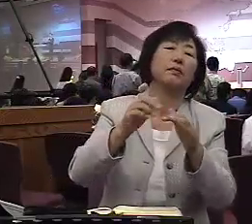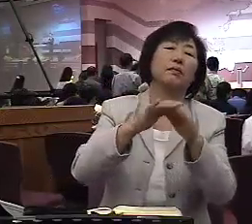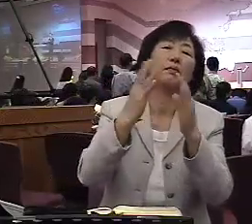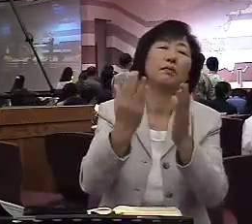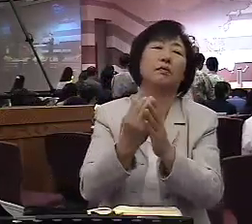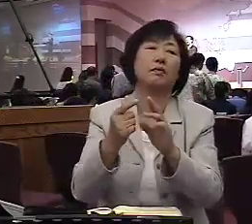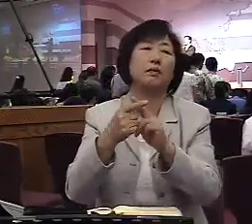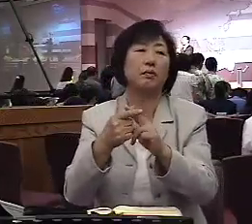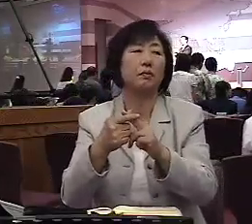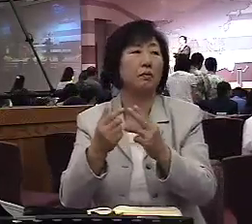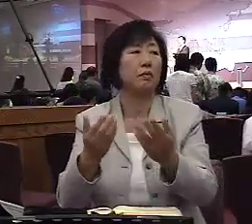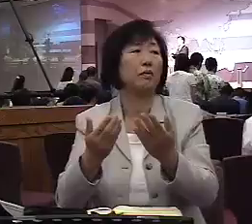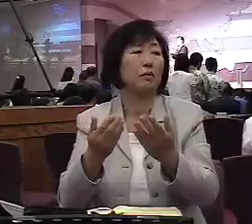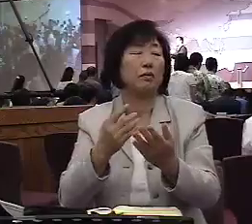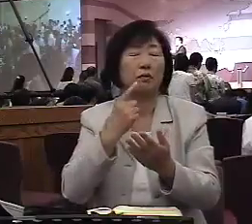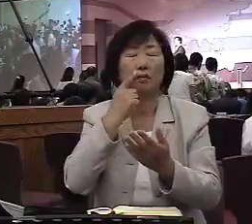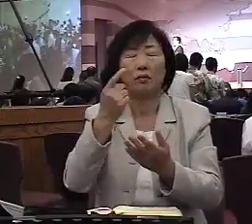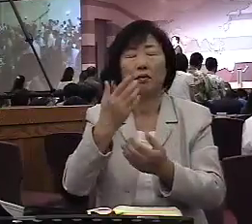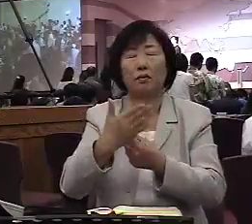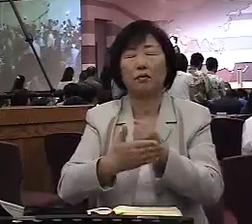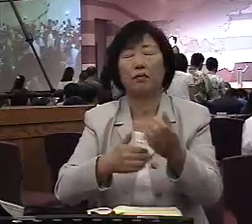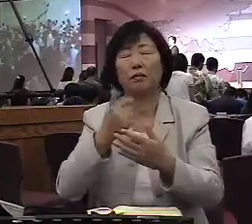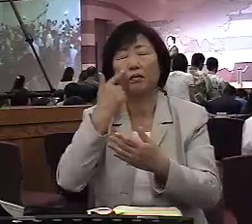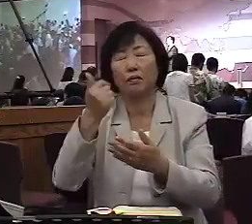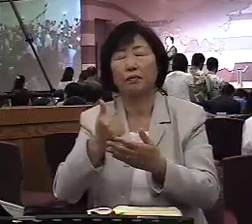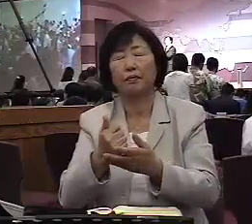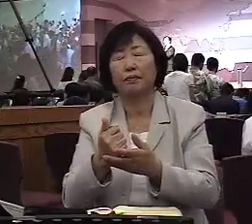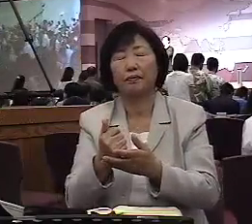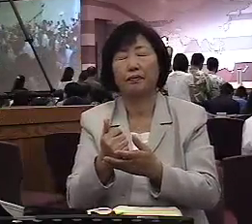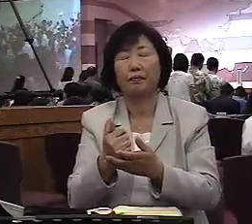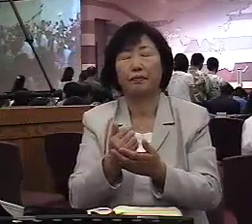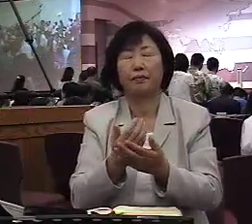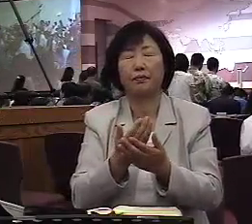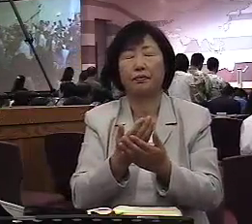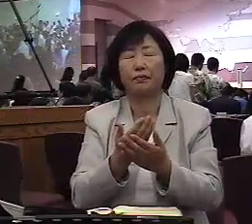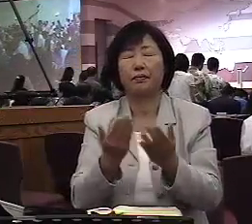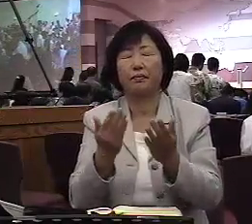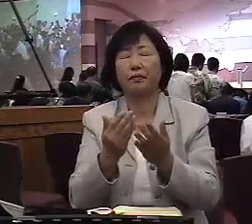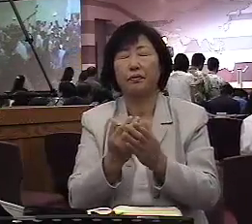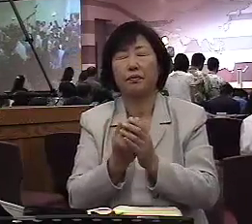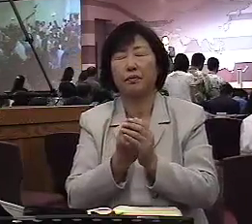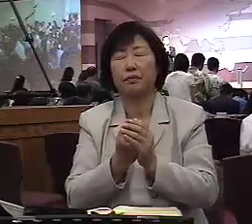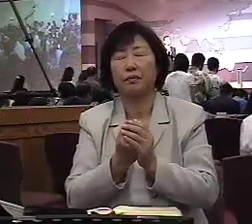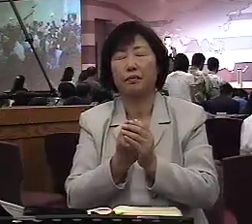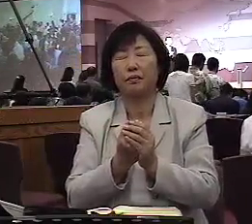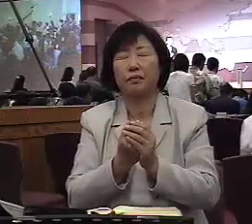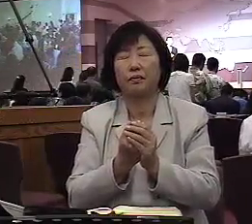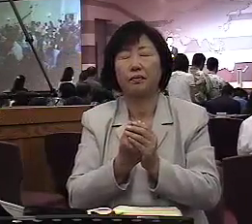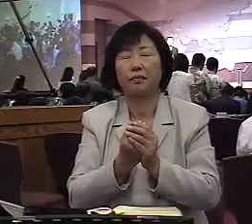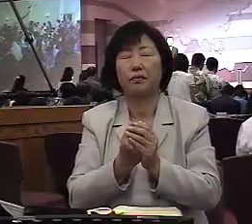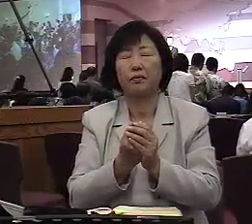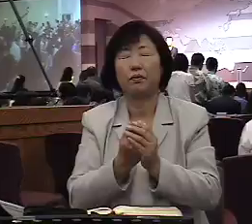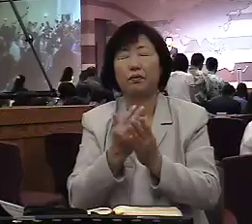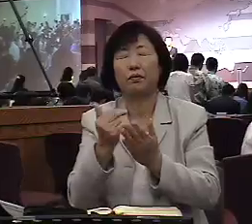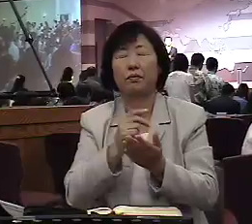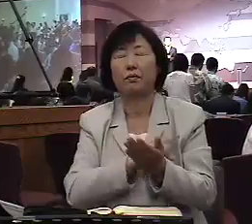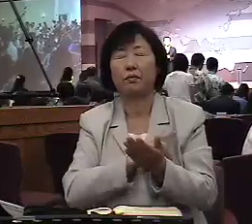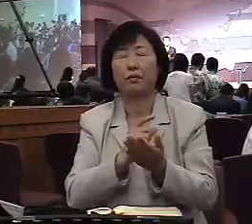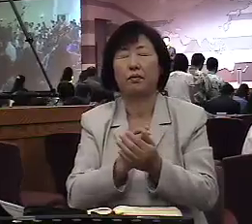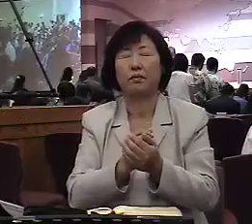같이 기도하겠습니다. 하나님 아버지, 여기 서 계신 주님의 종, 주님의 이름으로 축복합니다.